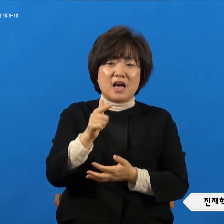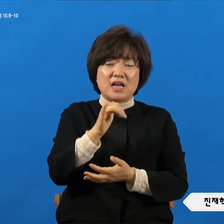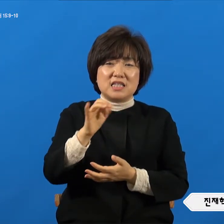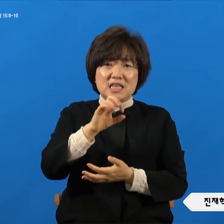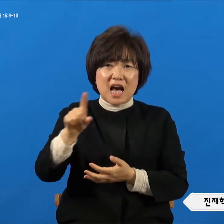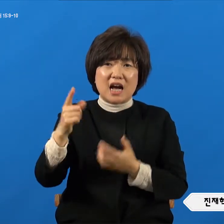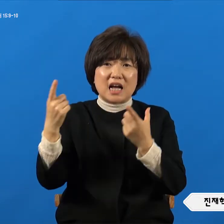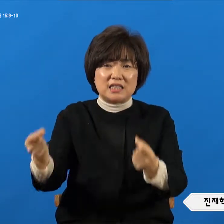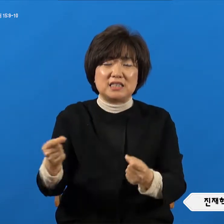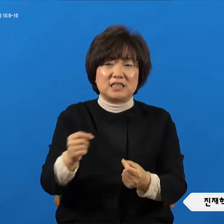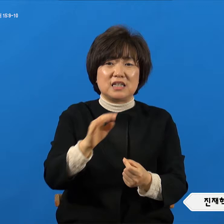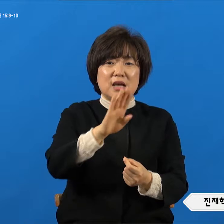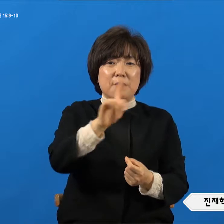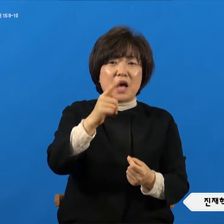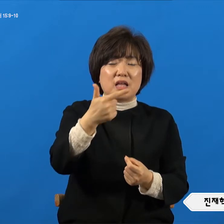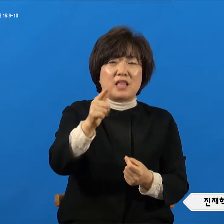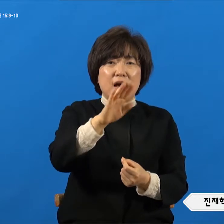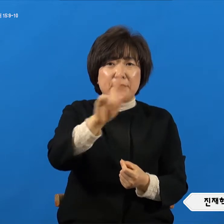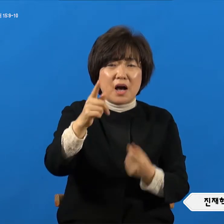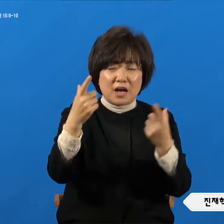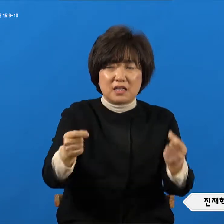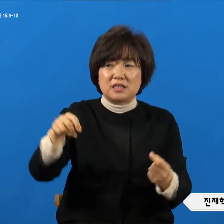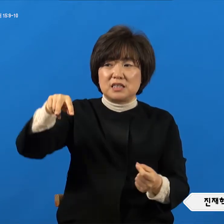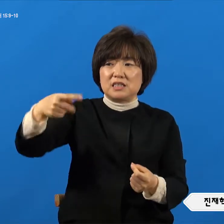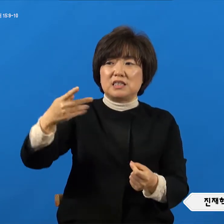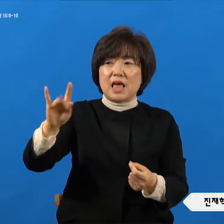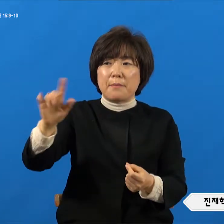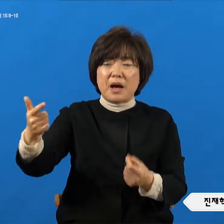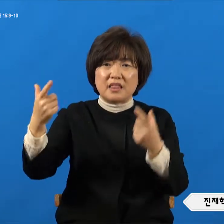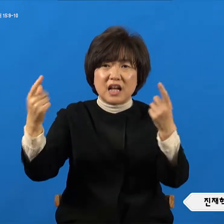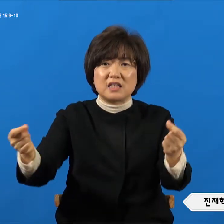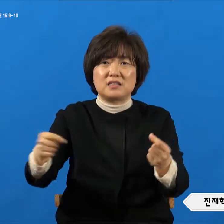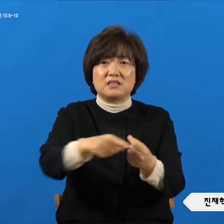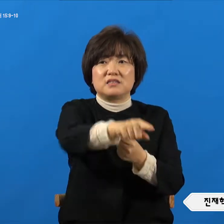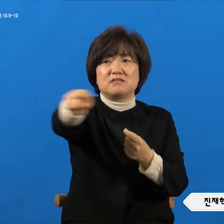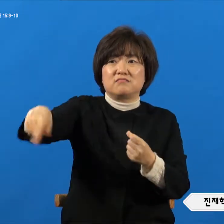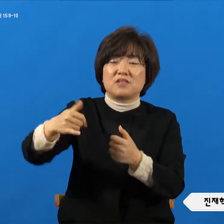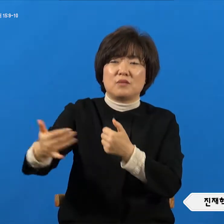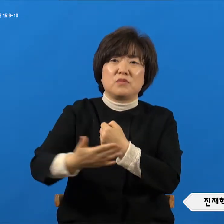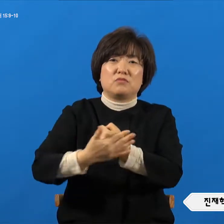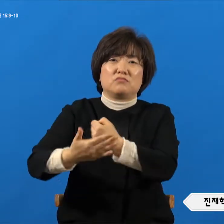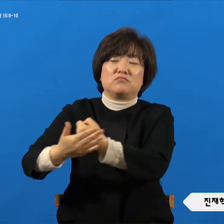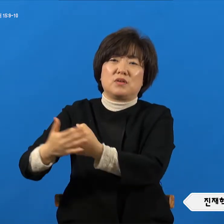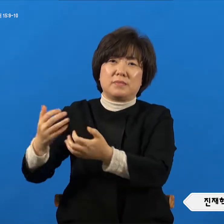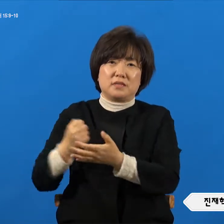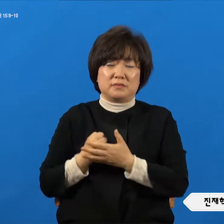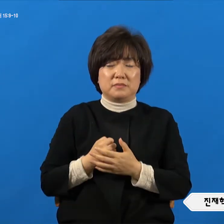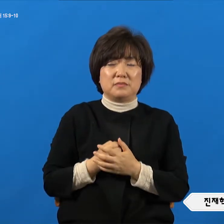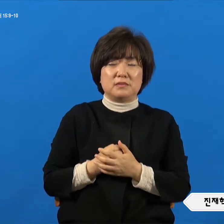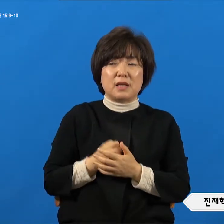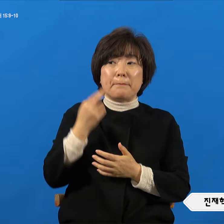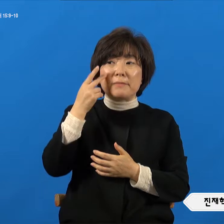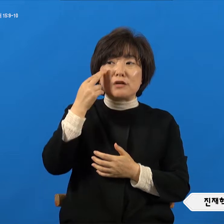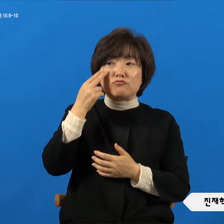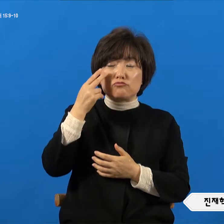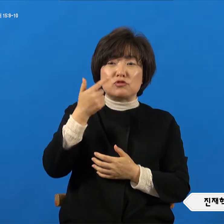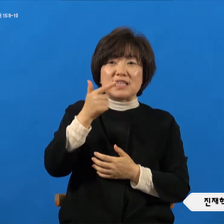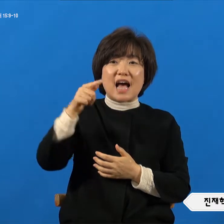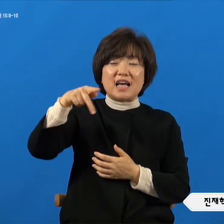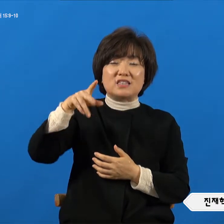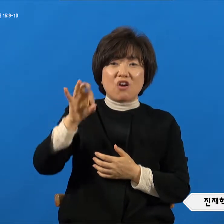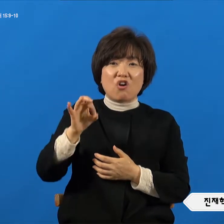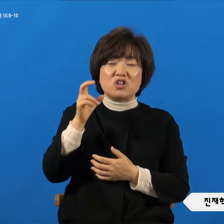바나바 같은, 스데반 같은 분들이 있었는지 모릅니다. 나성영락교회 섬겼을 때에 잊을